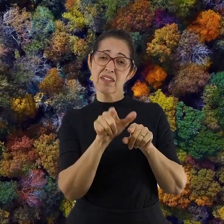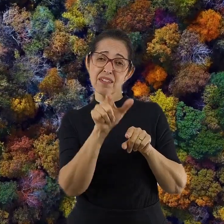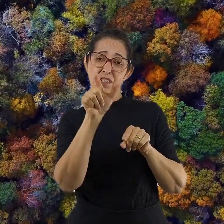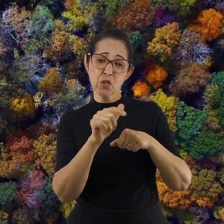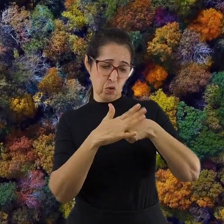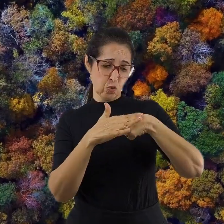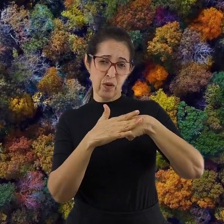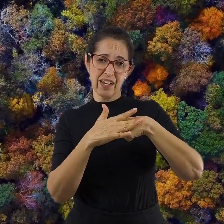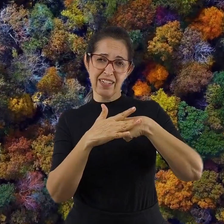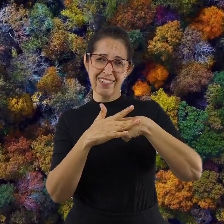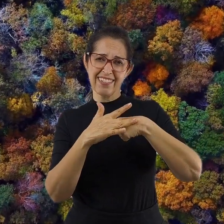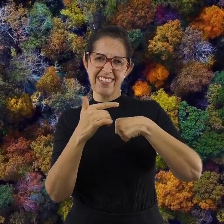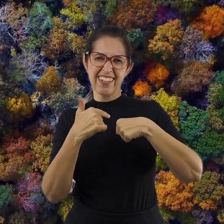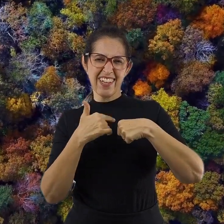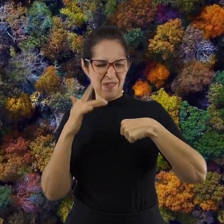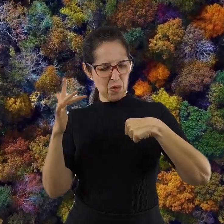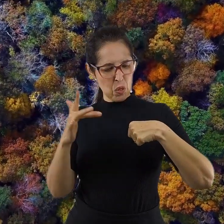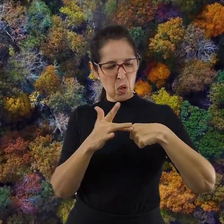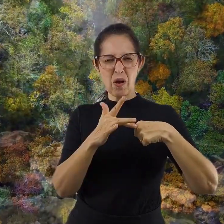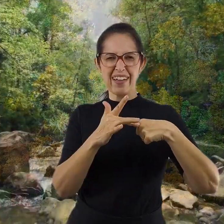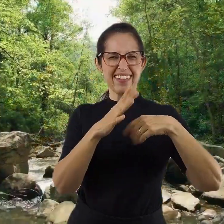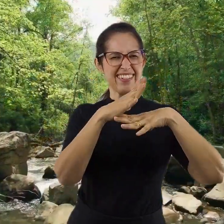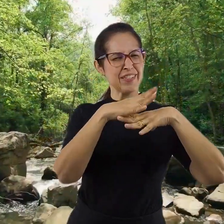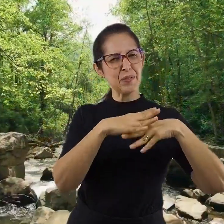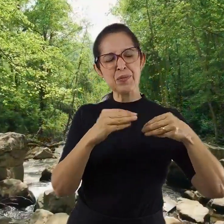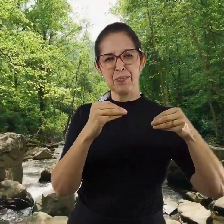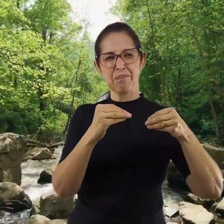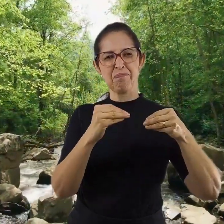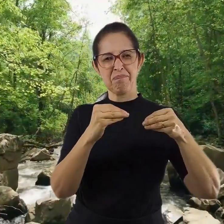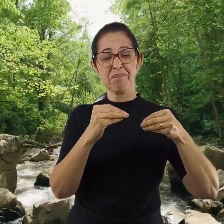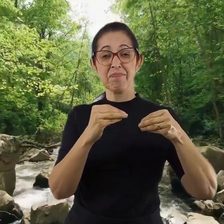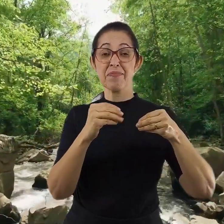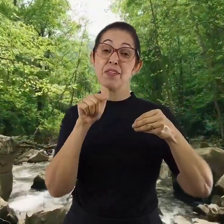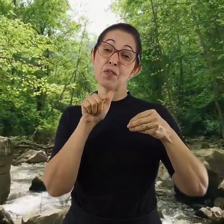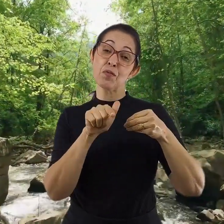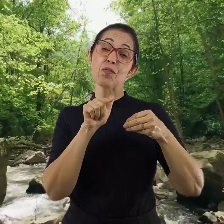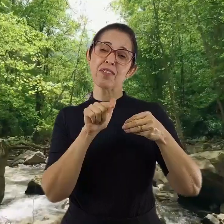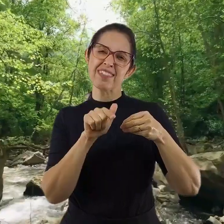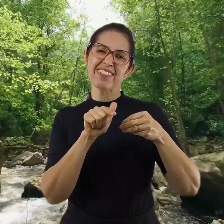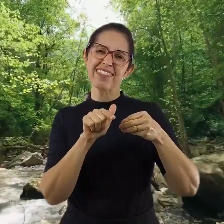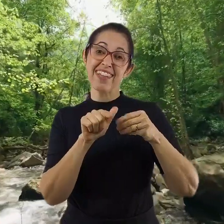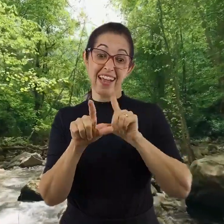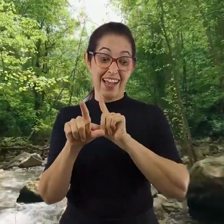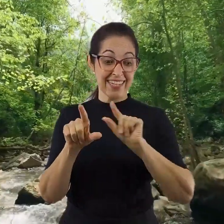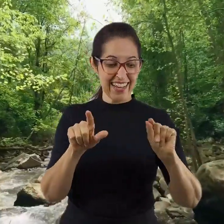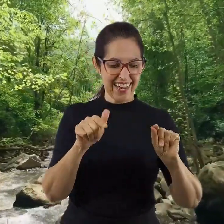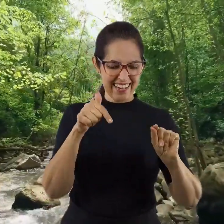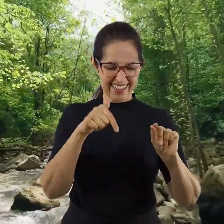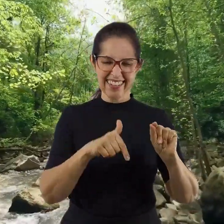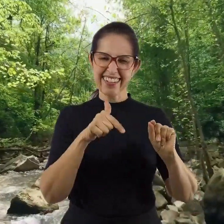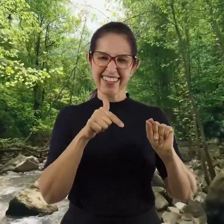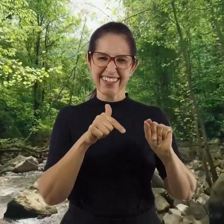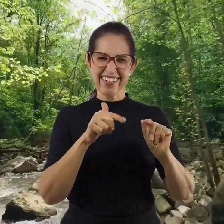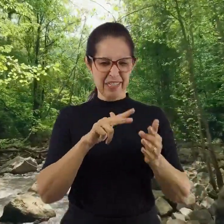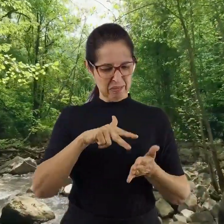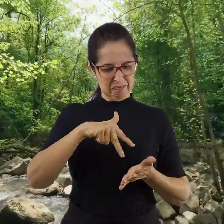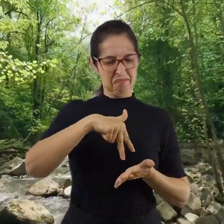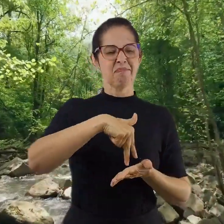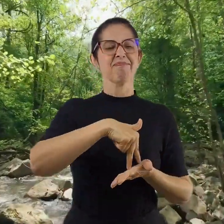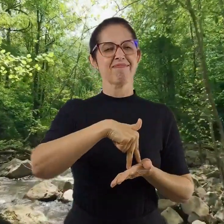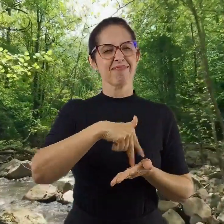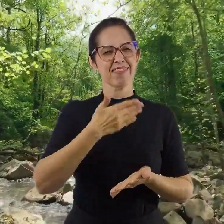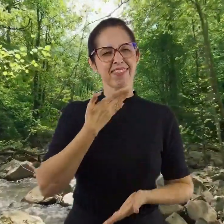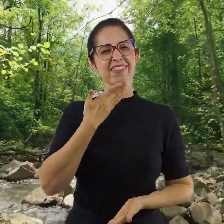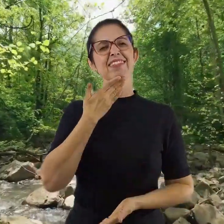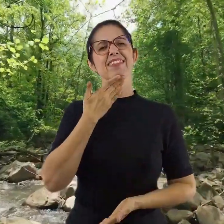vós. Odri, Vos digo, meus servos, Laino, saireis deste lugar renovados, Odricas, porque